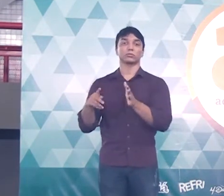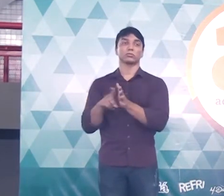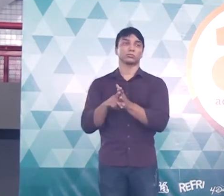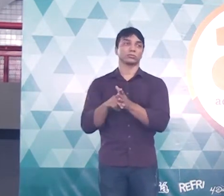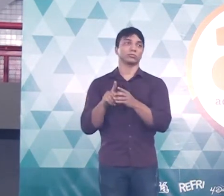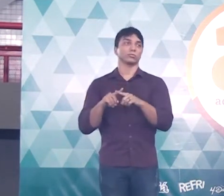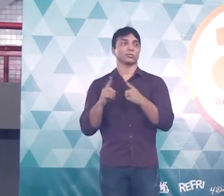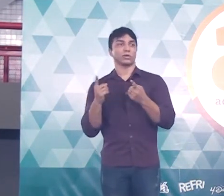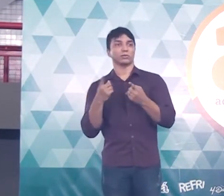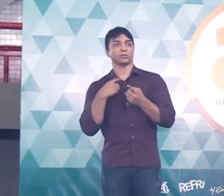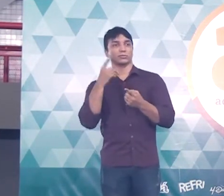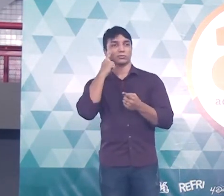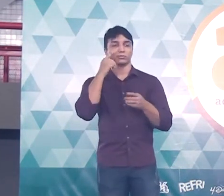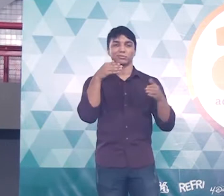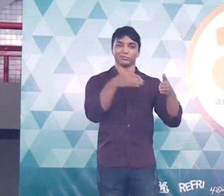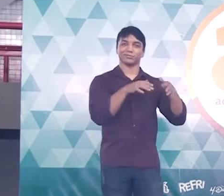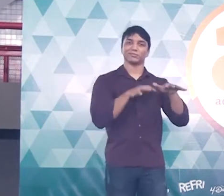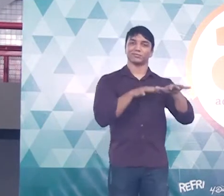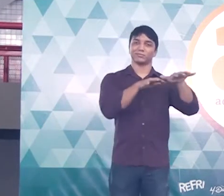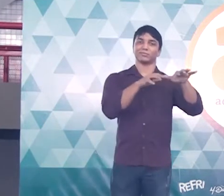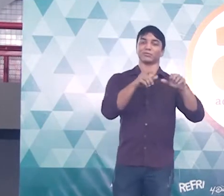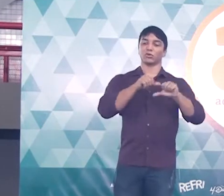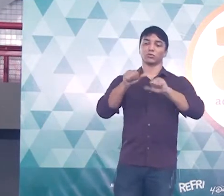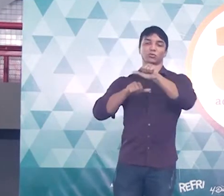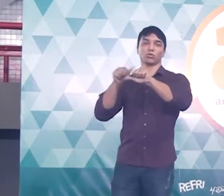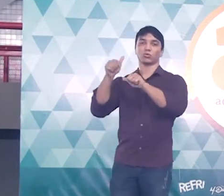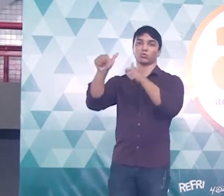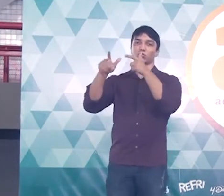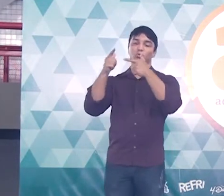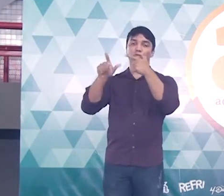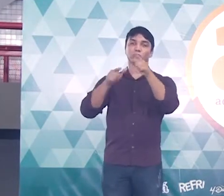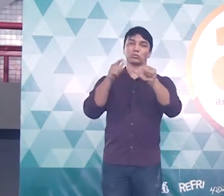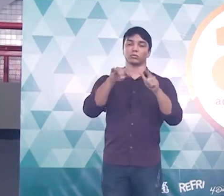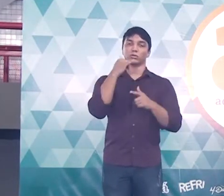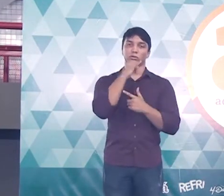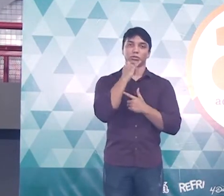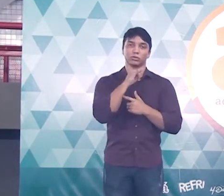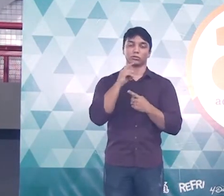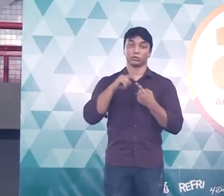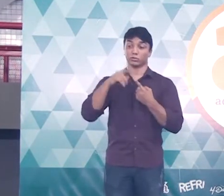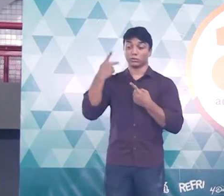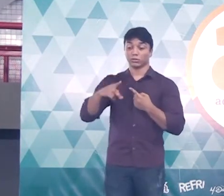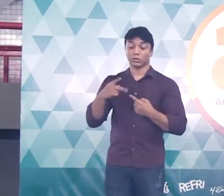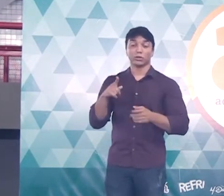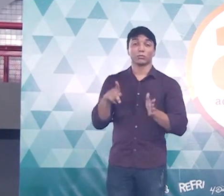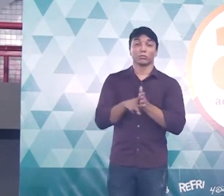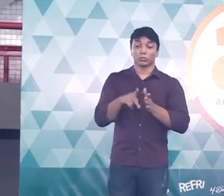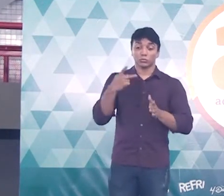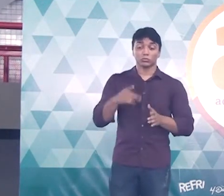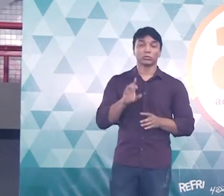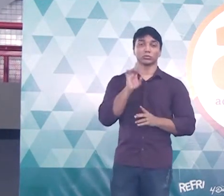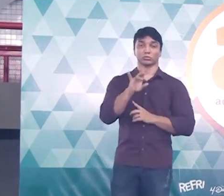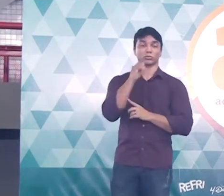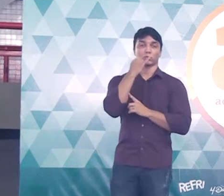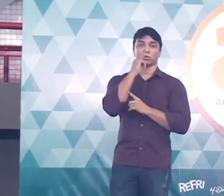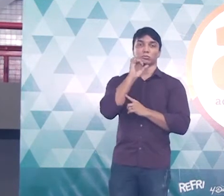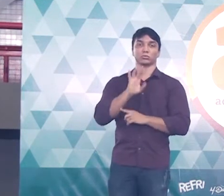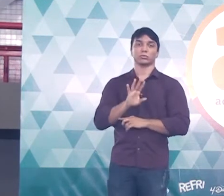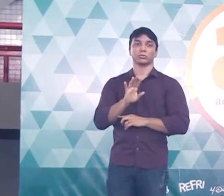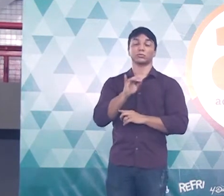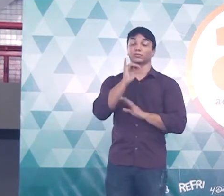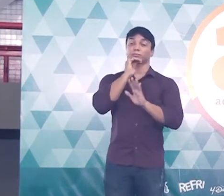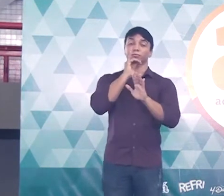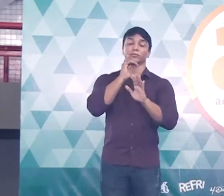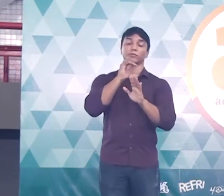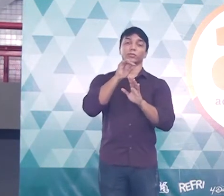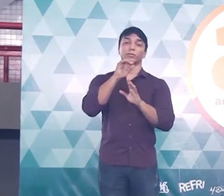que no caso da micareta tem trocas de outros tipos de energia. Aqui a gente fala só da energia térmica. Por sinal, uma